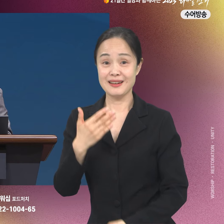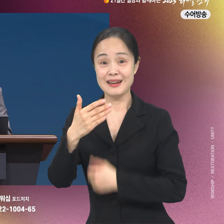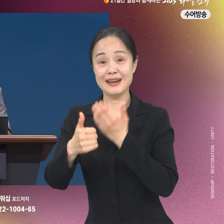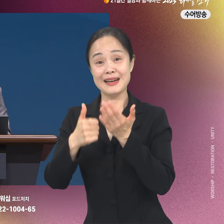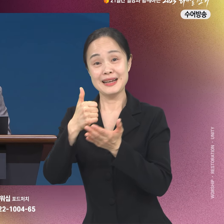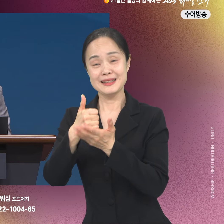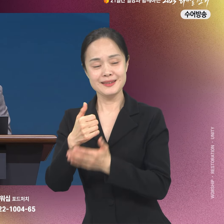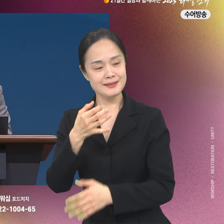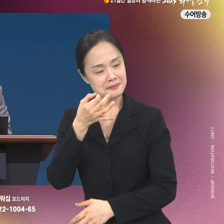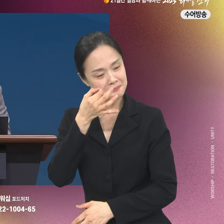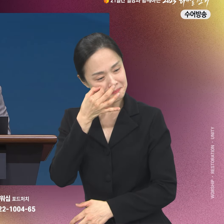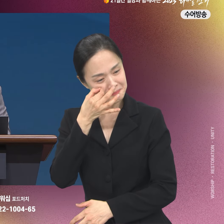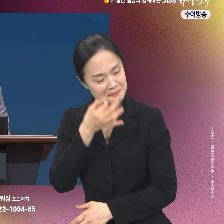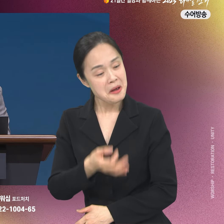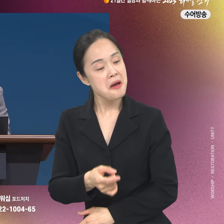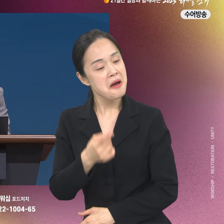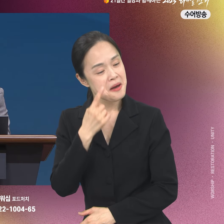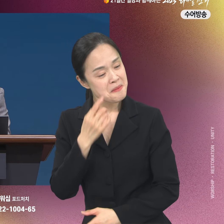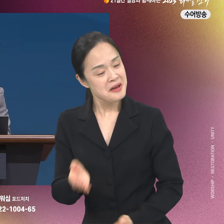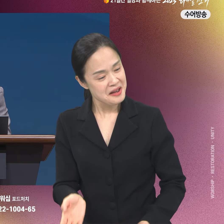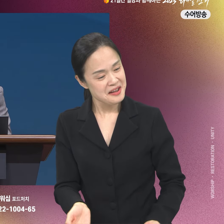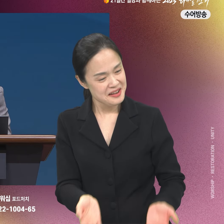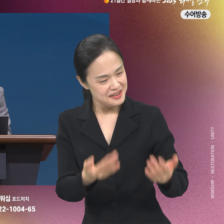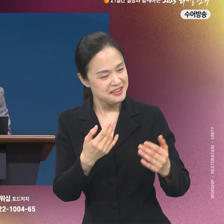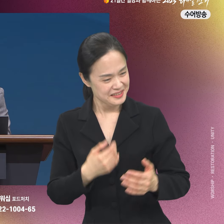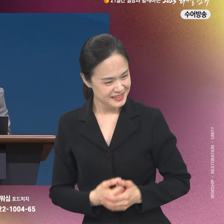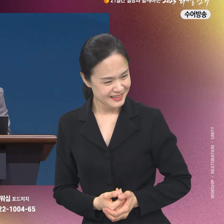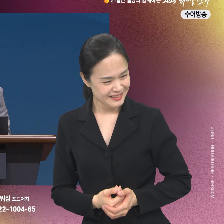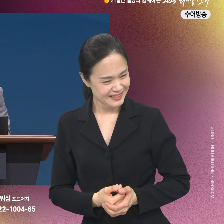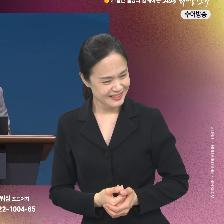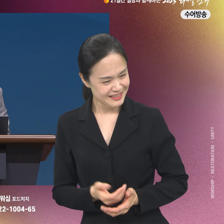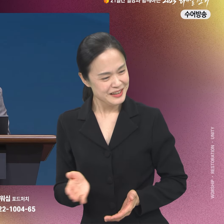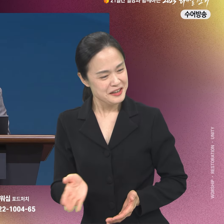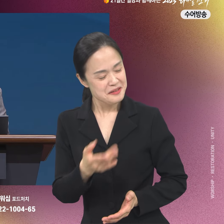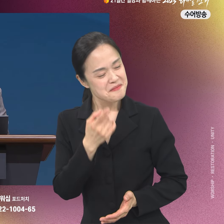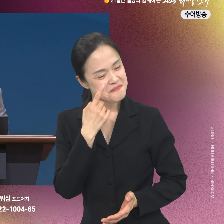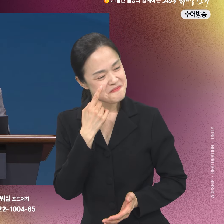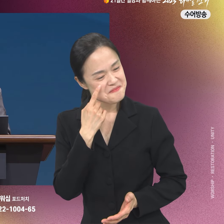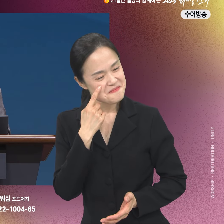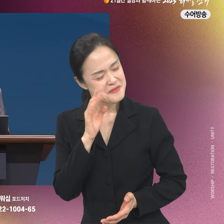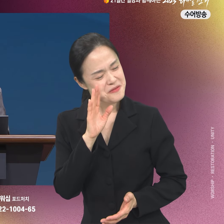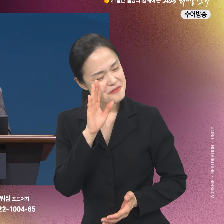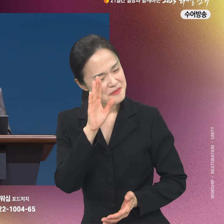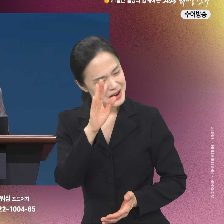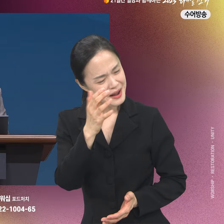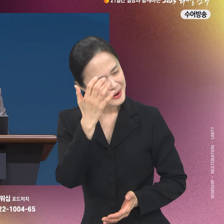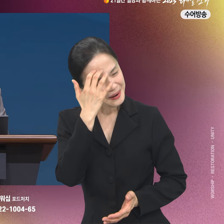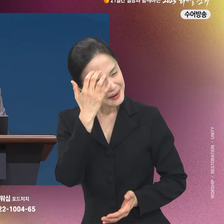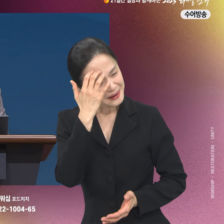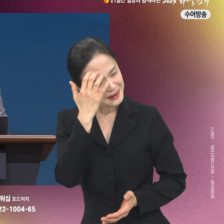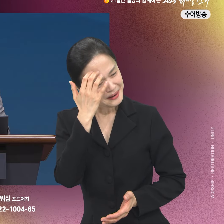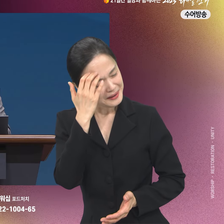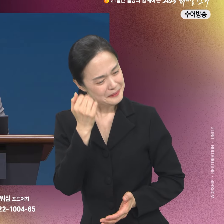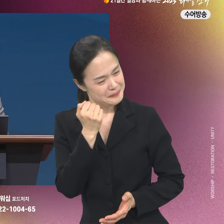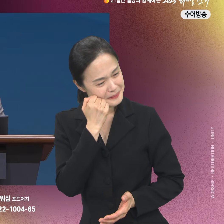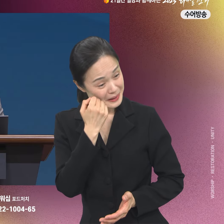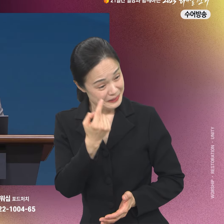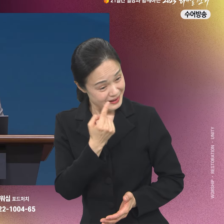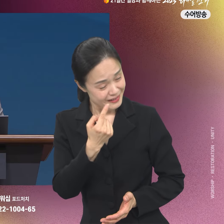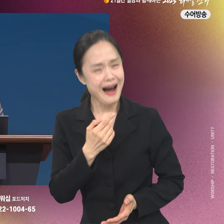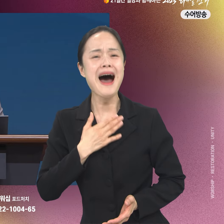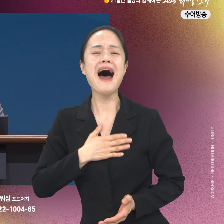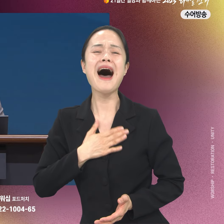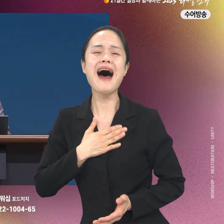방해하시지 않죠. 근데 네가 알아서 했을 때 얼마만큼 되는지 한번 해보렴 이렇게 두신 거예요, 그냥. 근데 그것